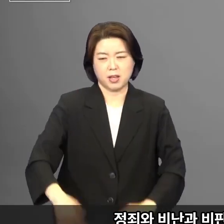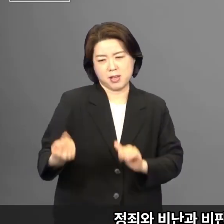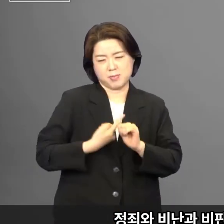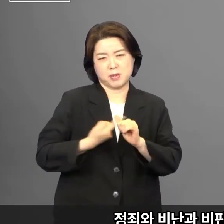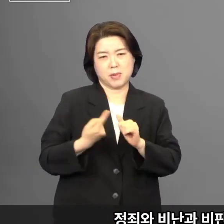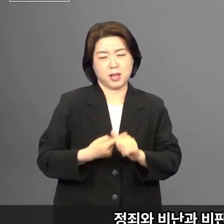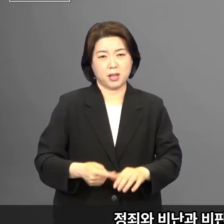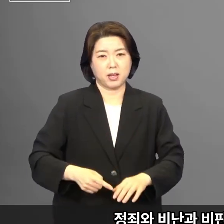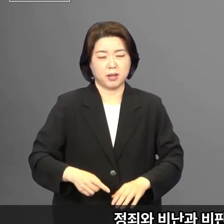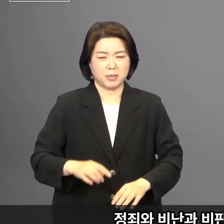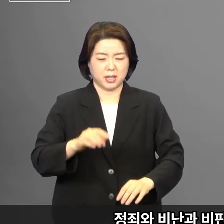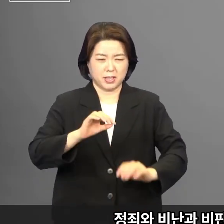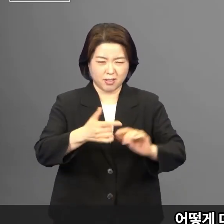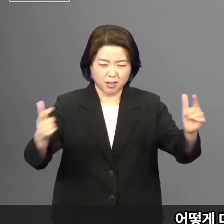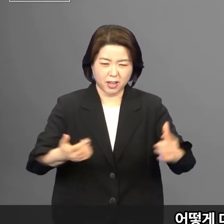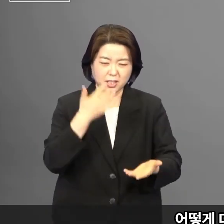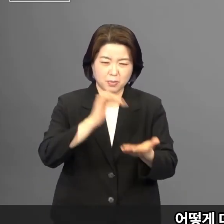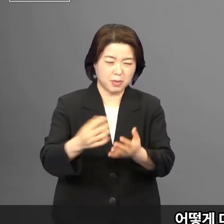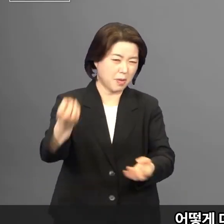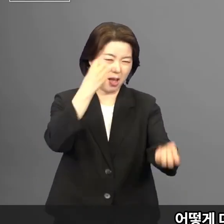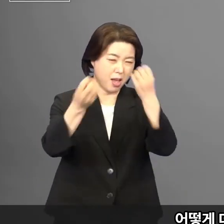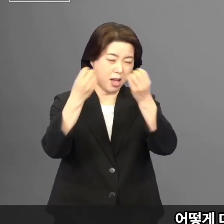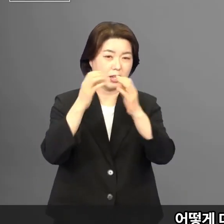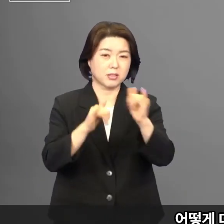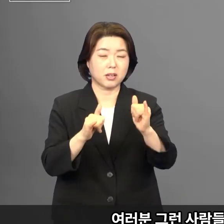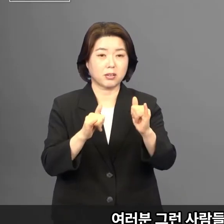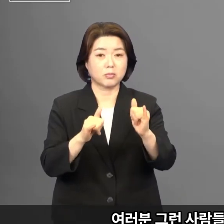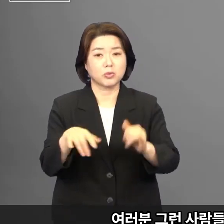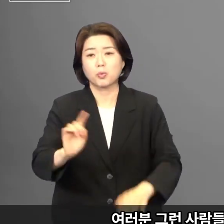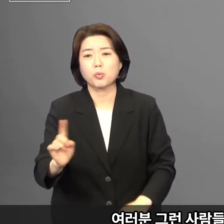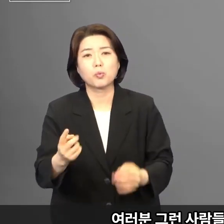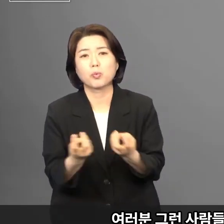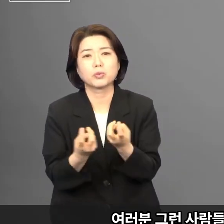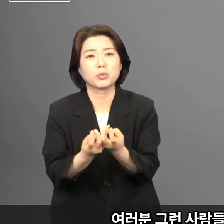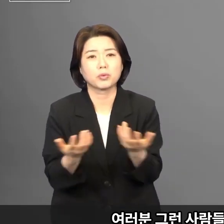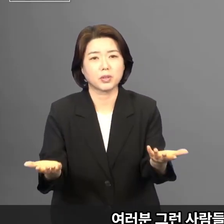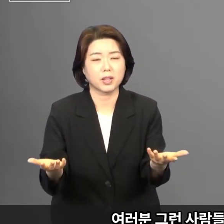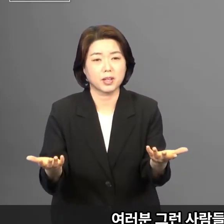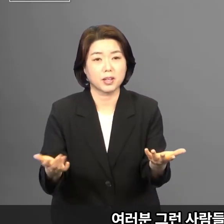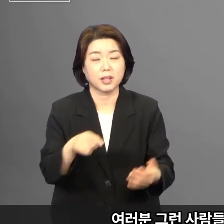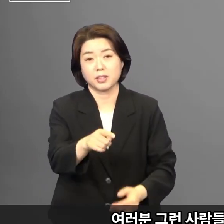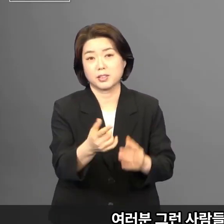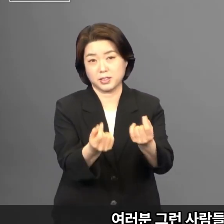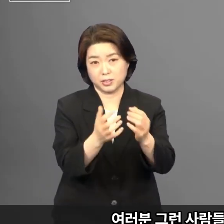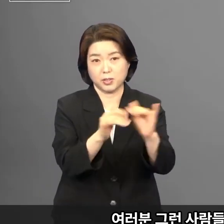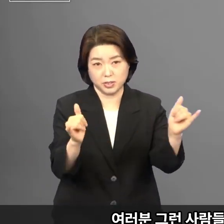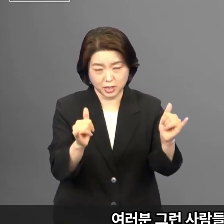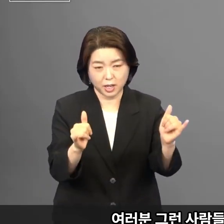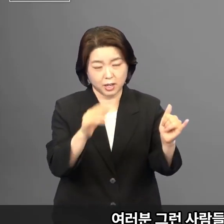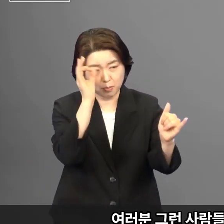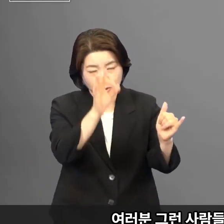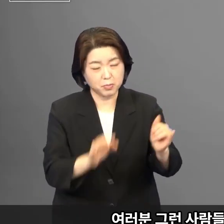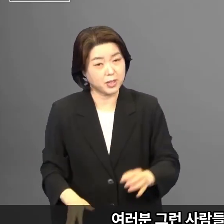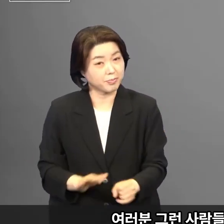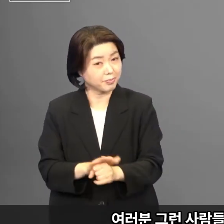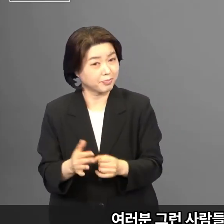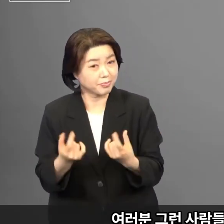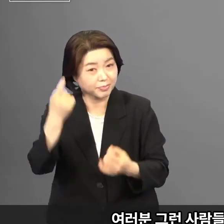비난과 비판의 돌을 던지는 사람에게 어떻게 대응해야 될까? 여러분, 그런 사람들 보면요, 사랑스러우시죠?